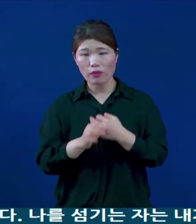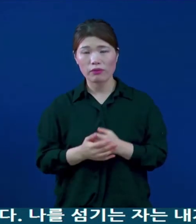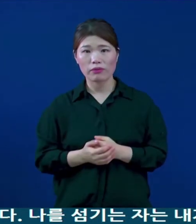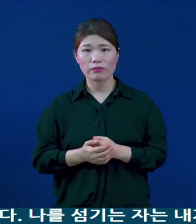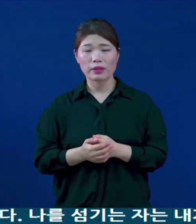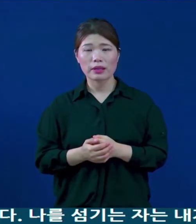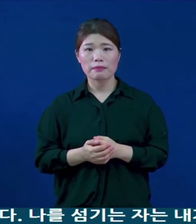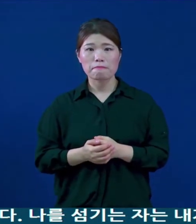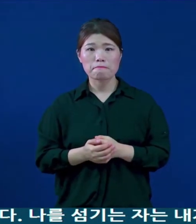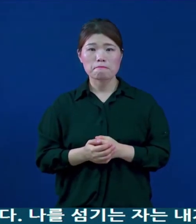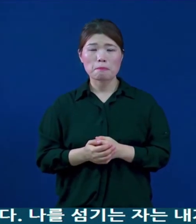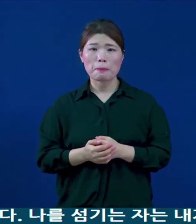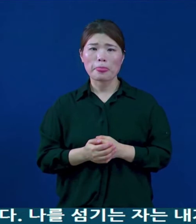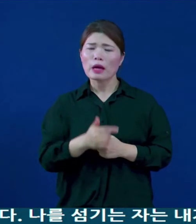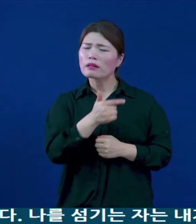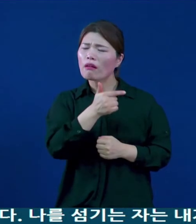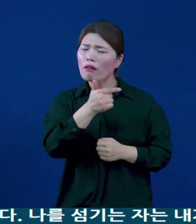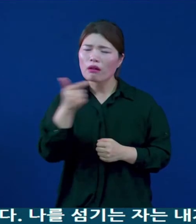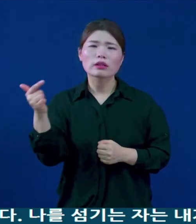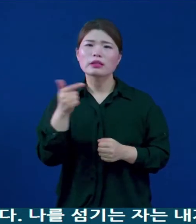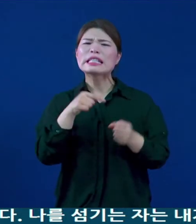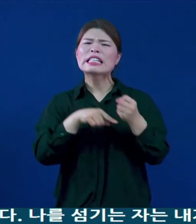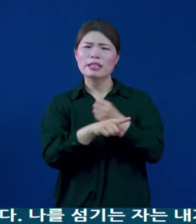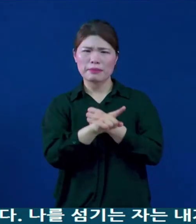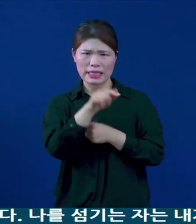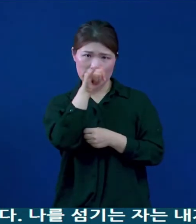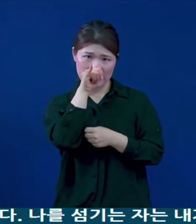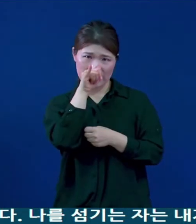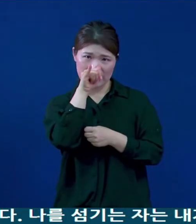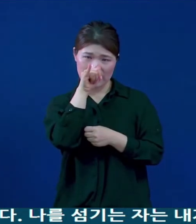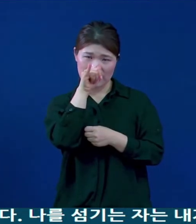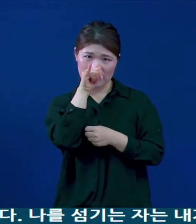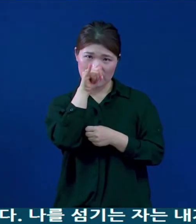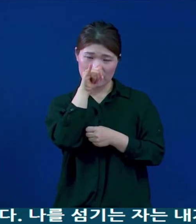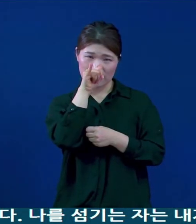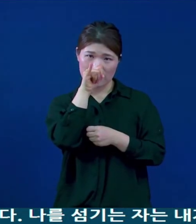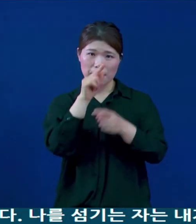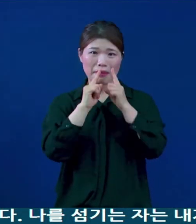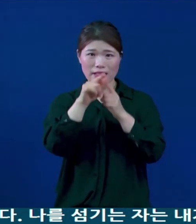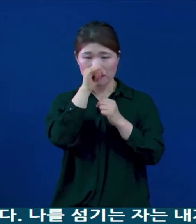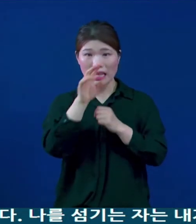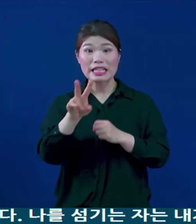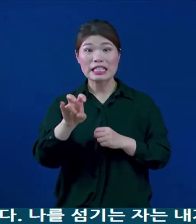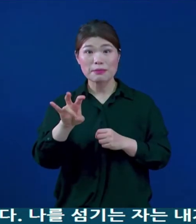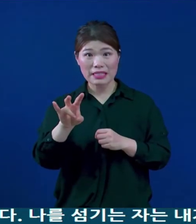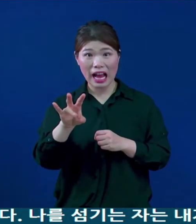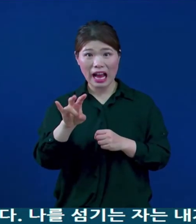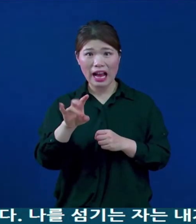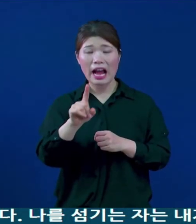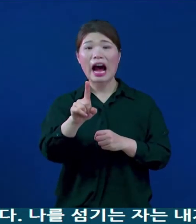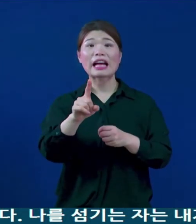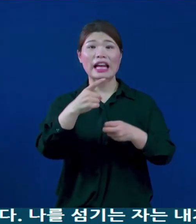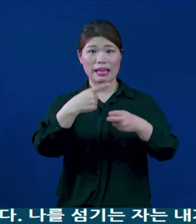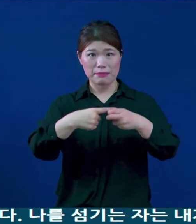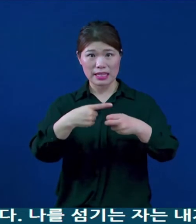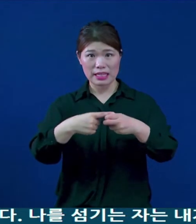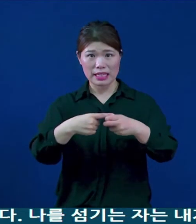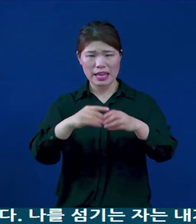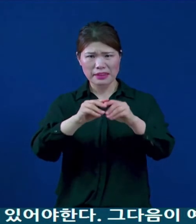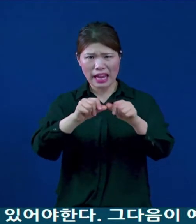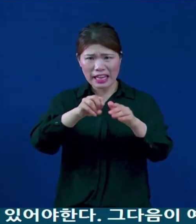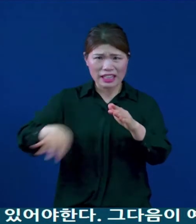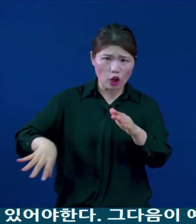32절이 아주 의미 있는 성경의 대조를 이루는 구절입니다. 24절에 한 알의 밀이 땅에 떨어져 죽어야